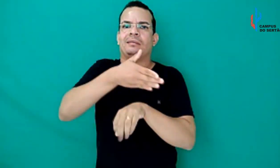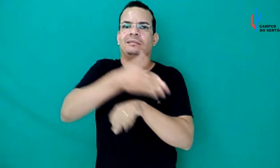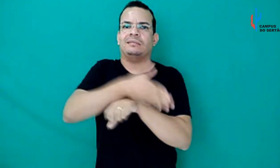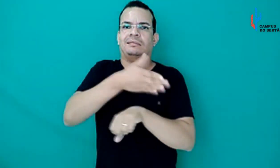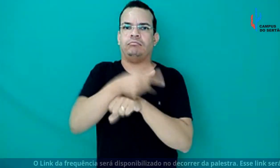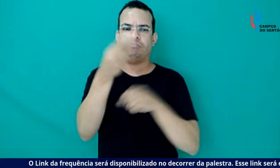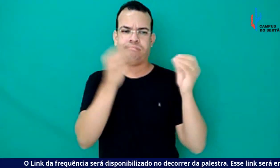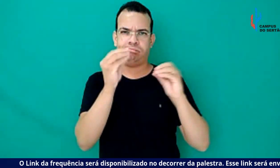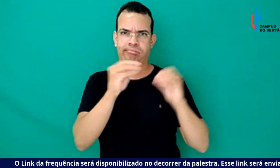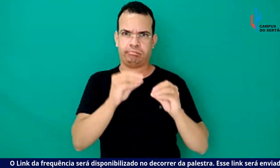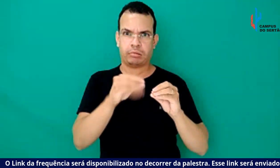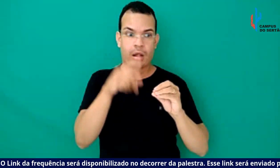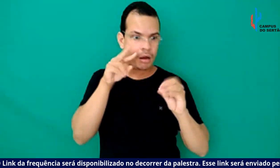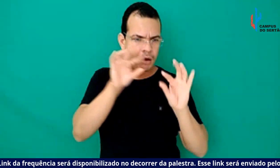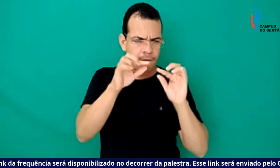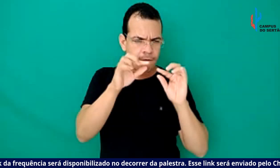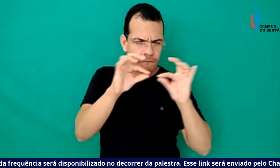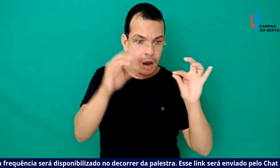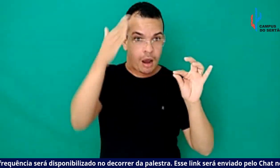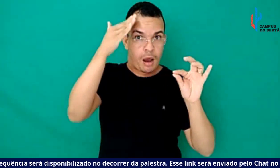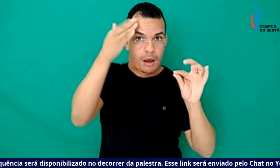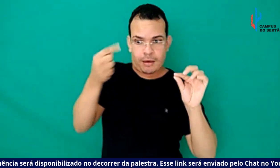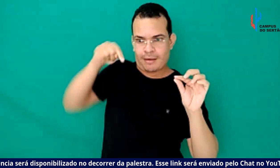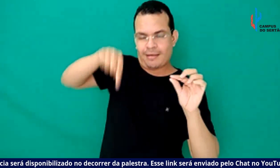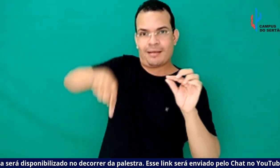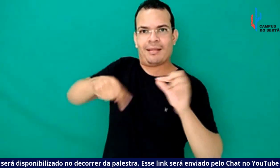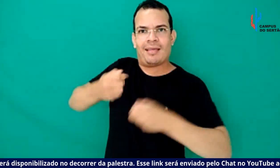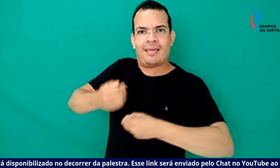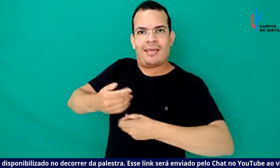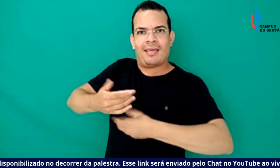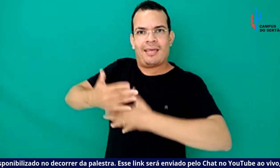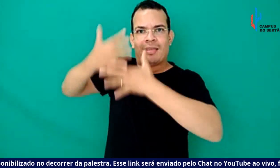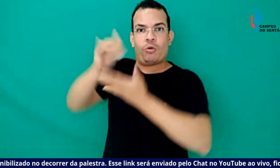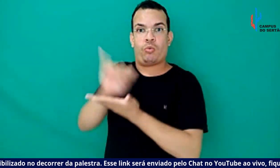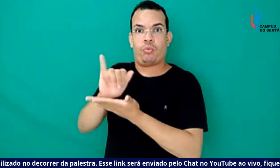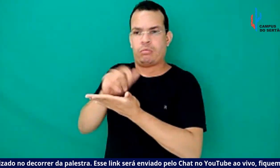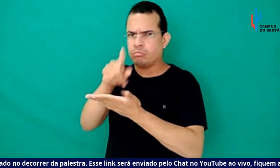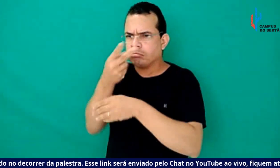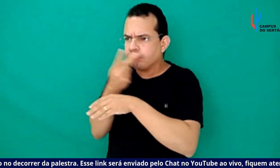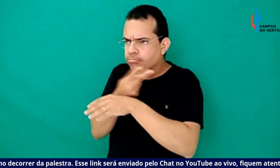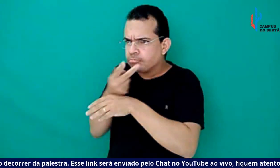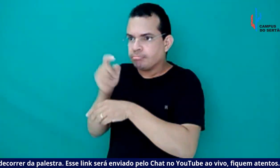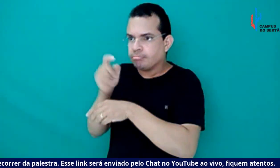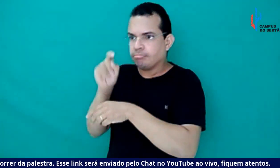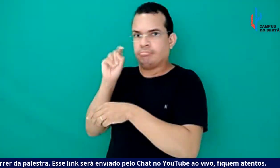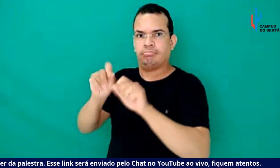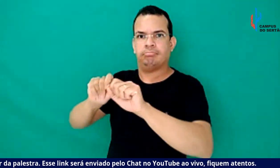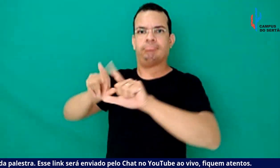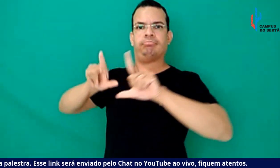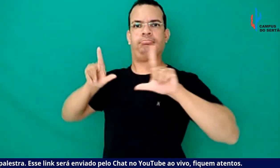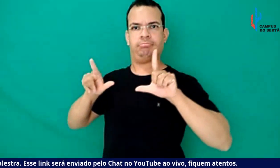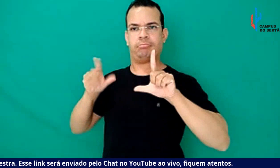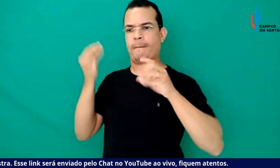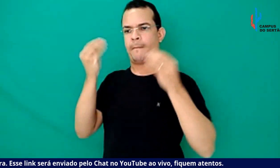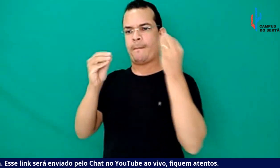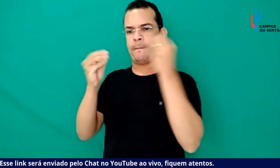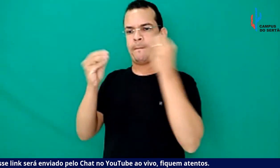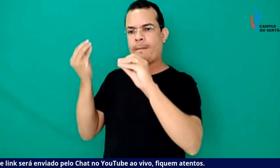fórum. Também o fórum apresentará ali, indicará as suas frequências. Nós iremos localizar